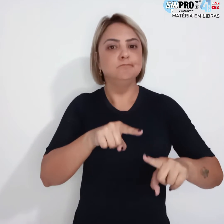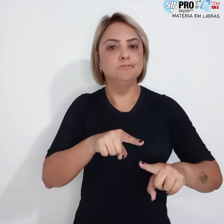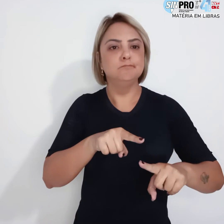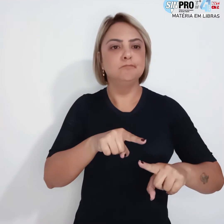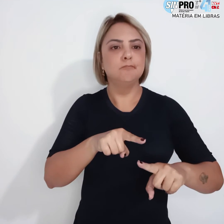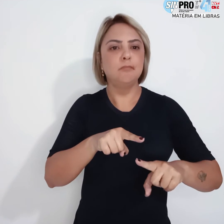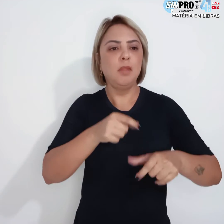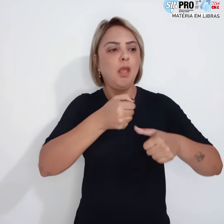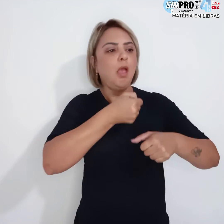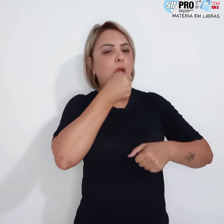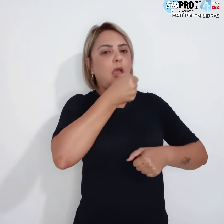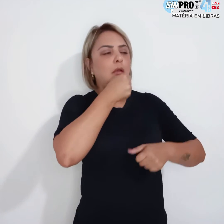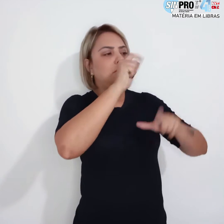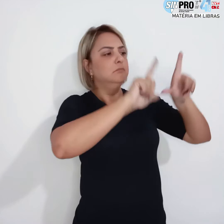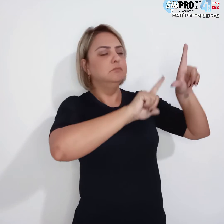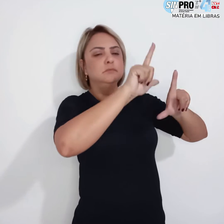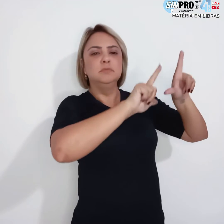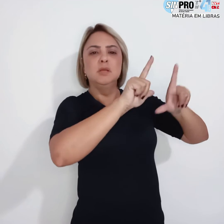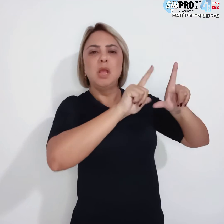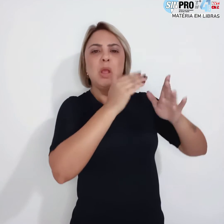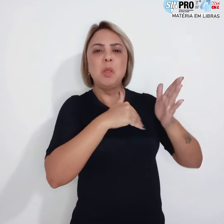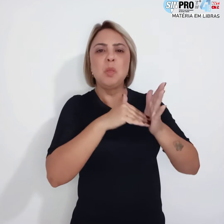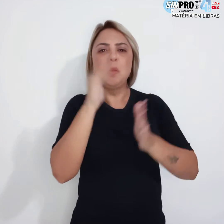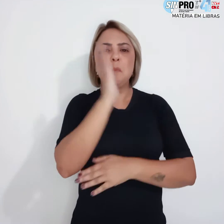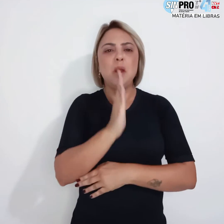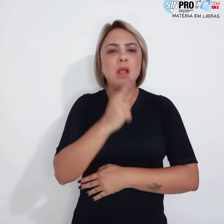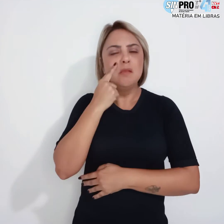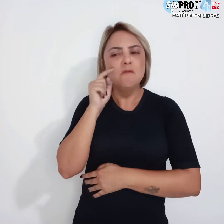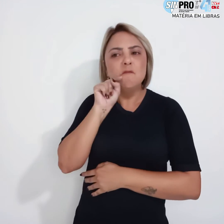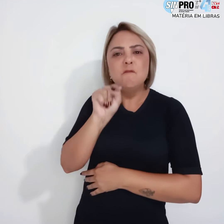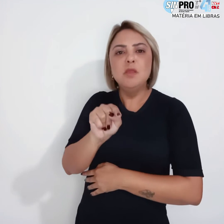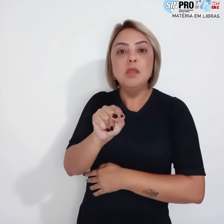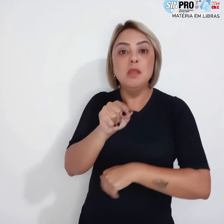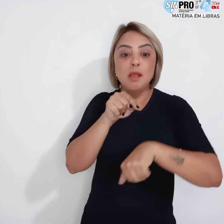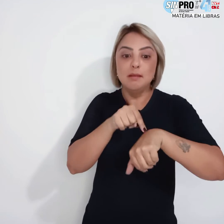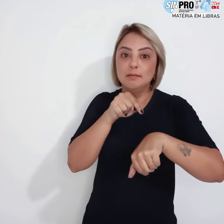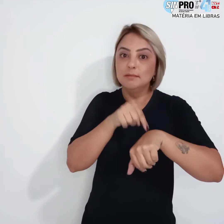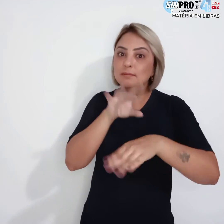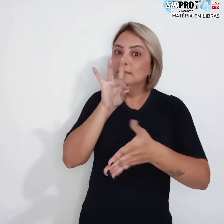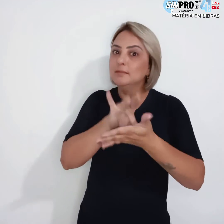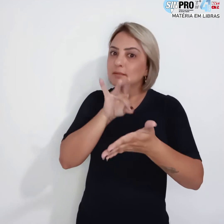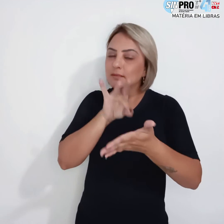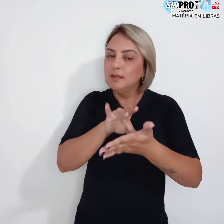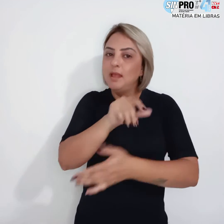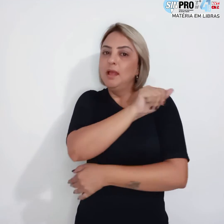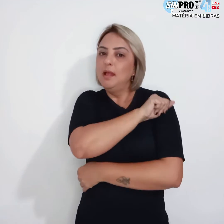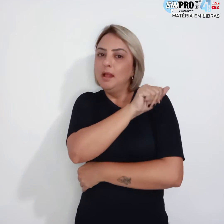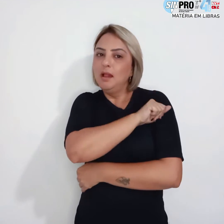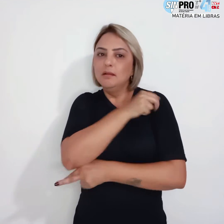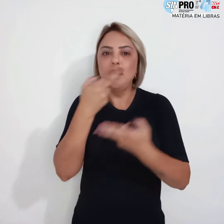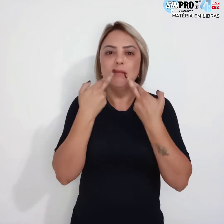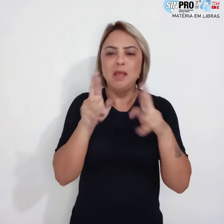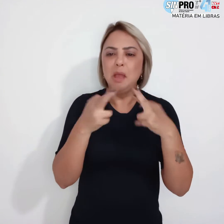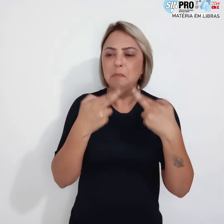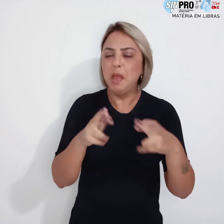de comunicação por todo o Brasil acompanhavam em tempo real os estudantes reclamando que, na prática, não